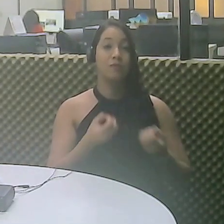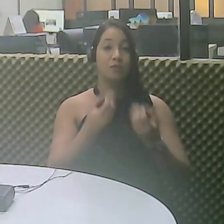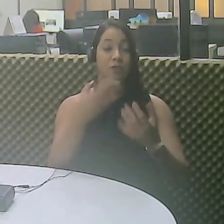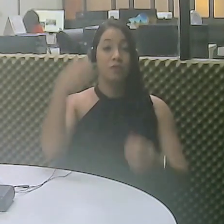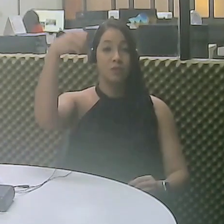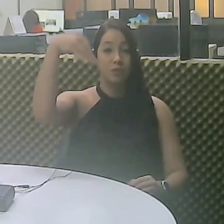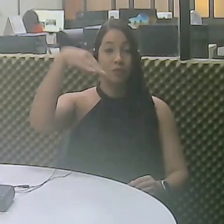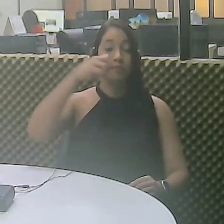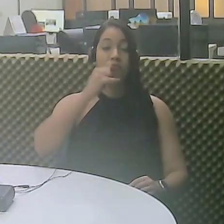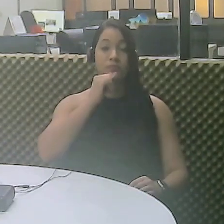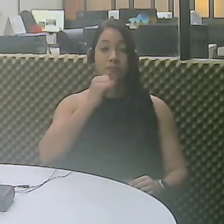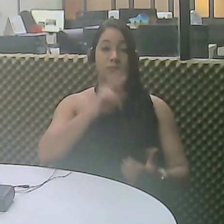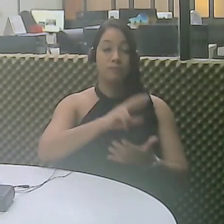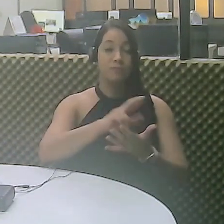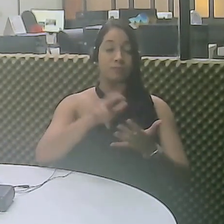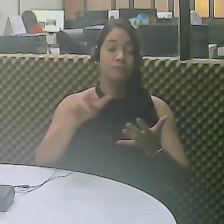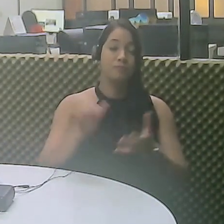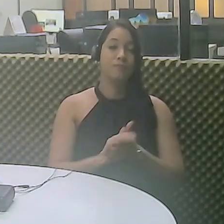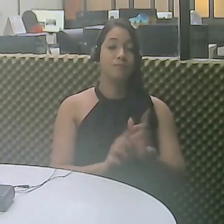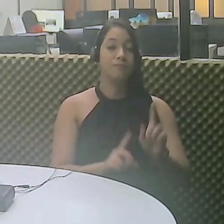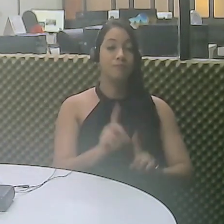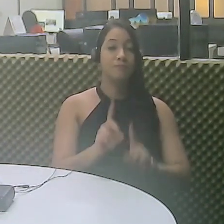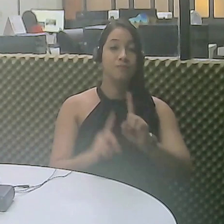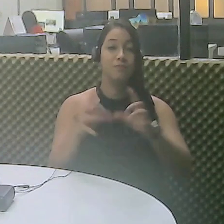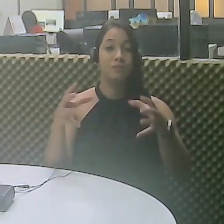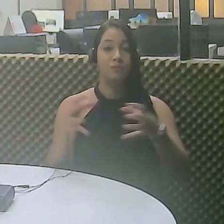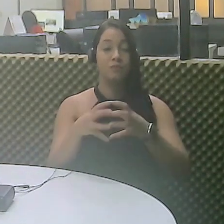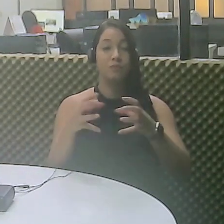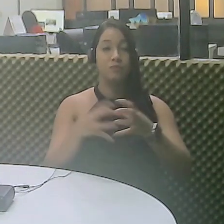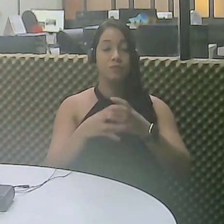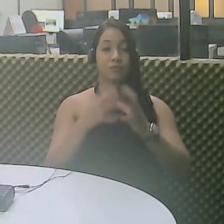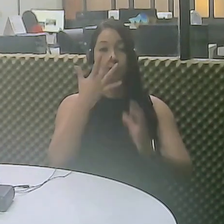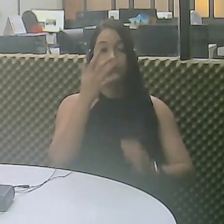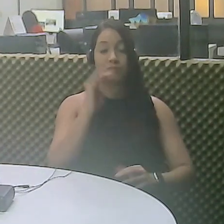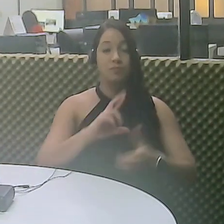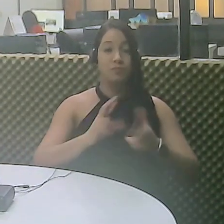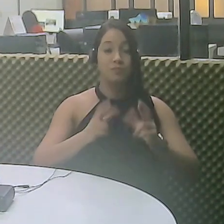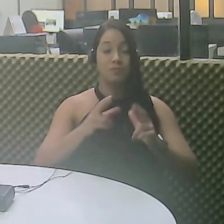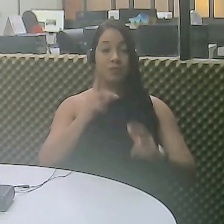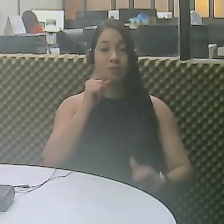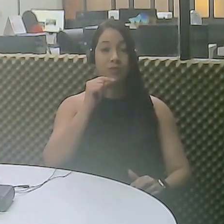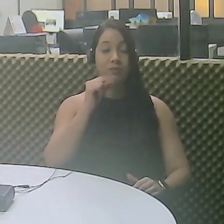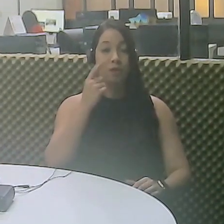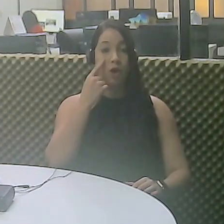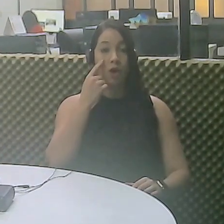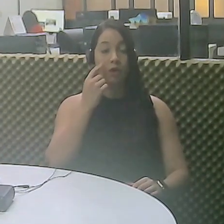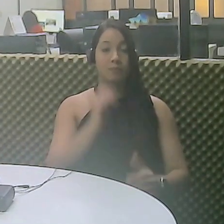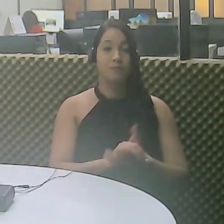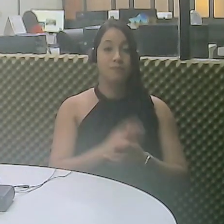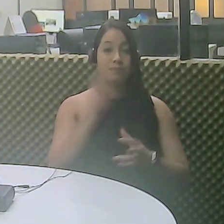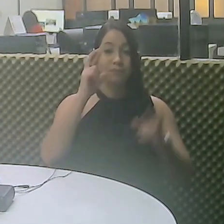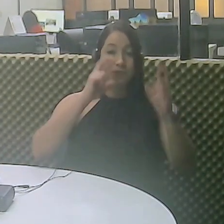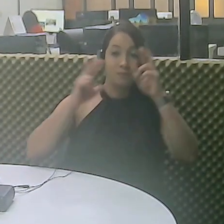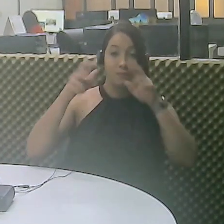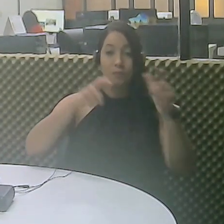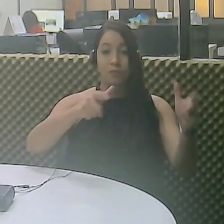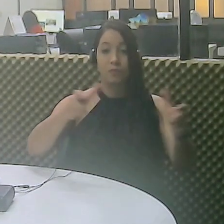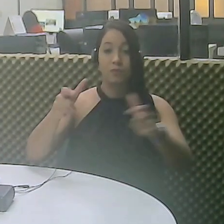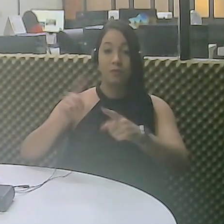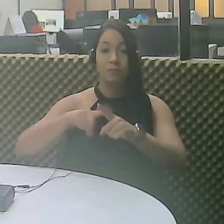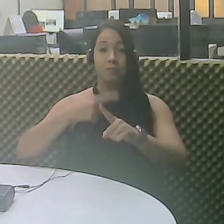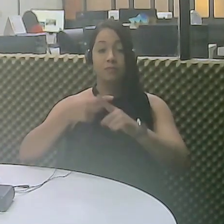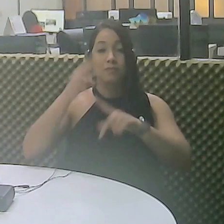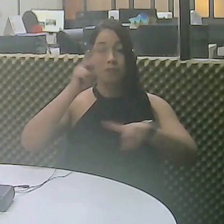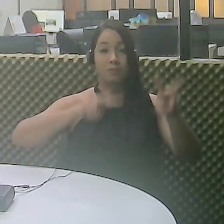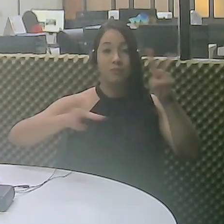lâmpadas e eletrônicos. O levantamento é feito pela equipe da coleta seletiva do DEMAI. Funciona assim: vistoria no local mais análise